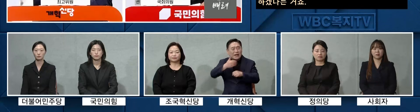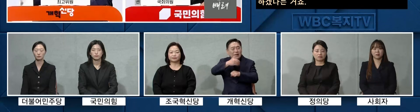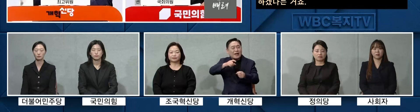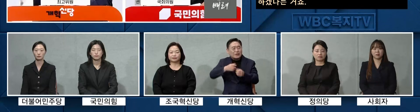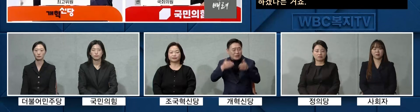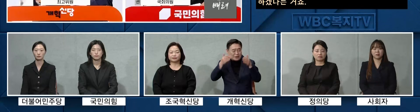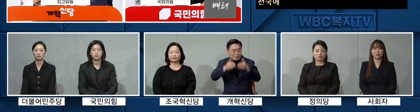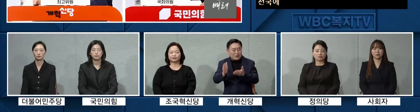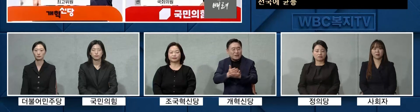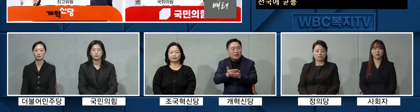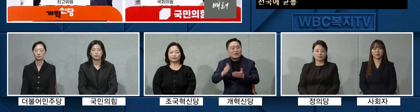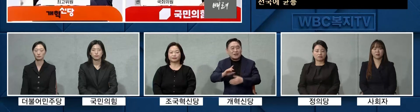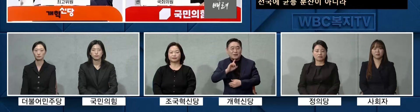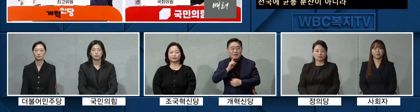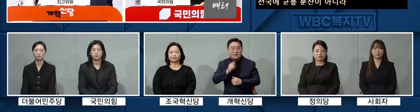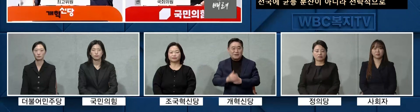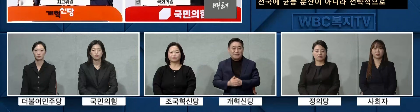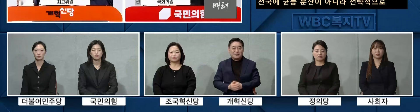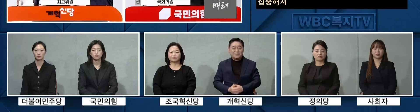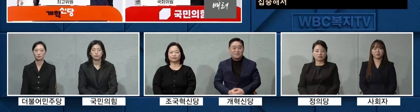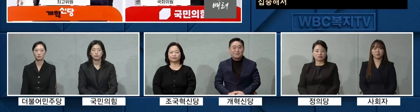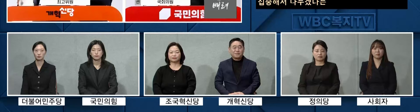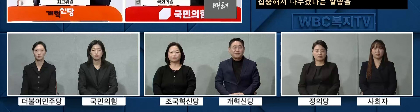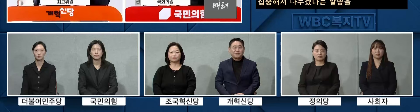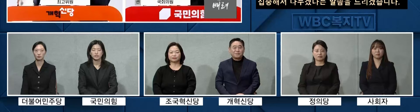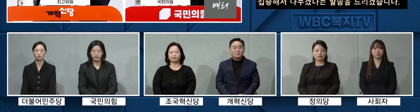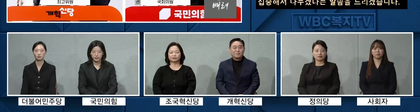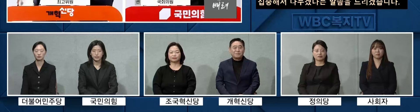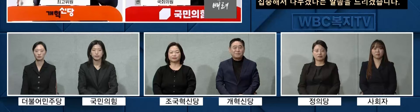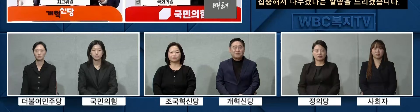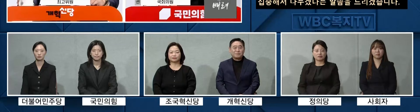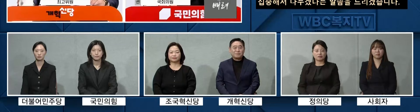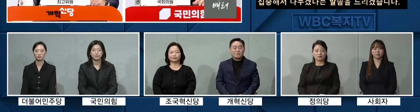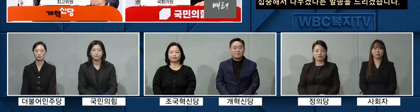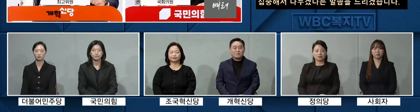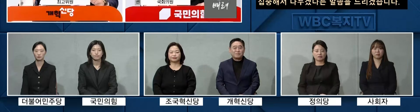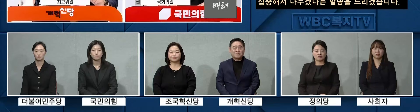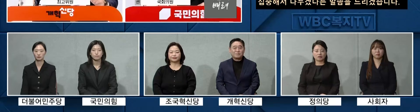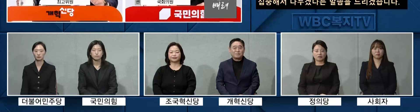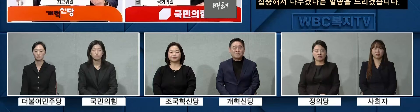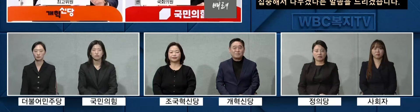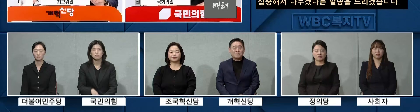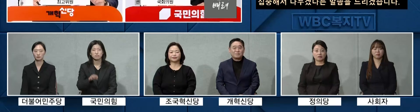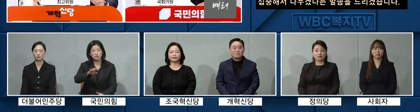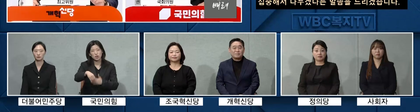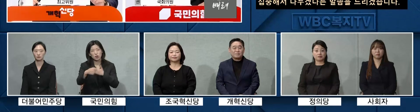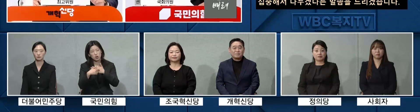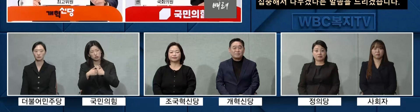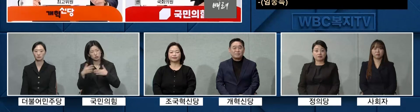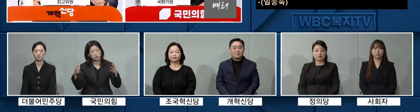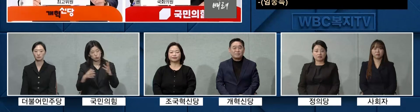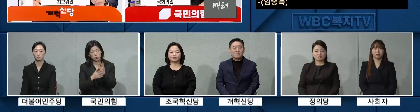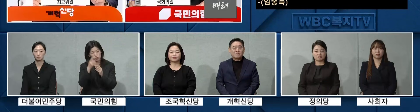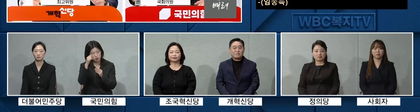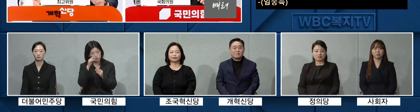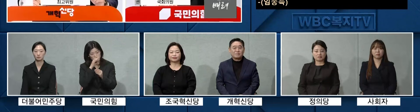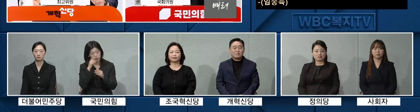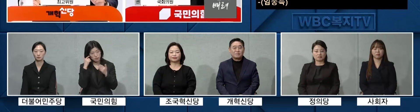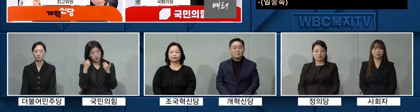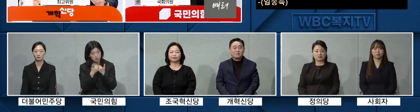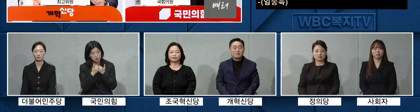집중해서 나누겠다라는 말씀을 드리겠습니다. 예, 그 형식적인 통합에 반대한다는 데서 동의를